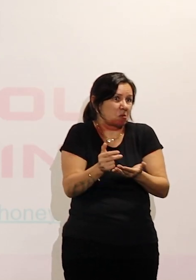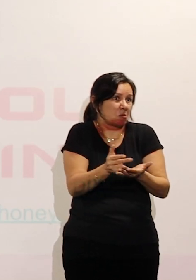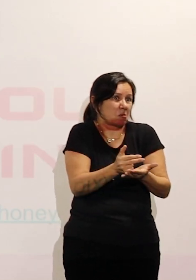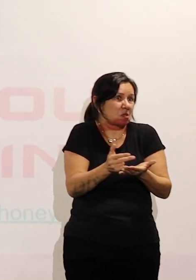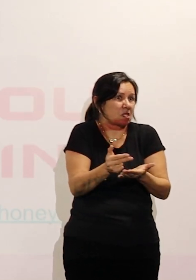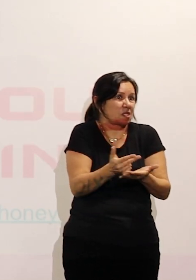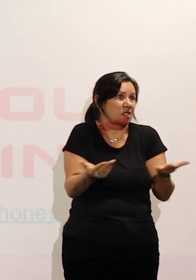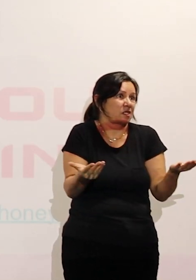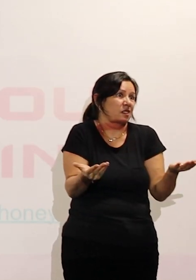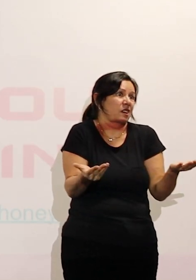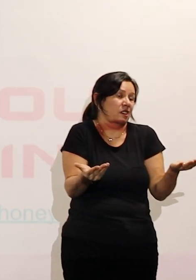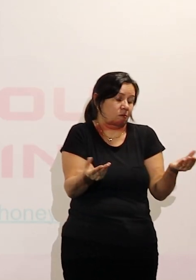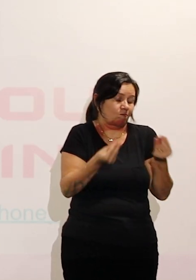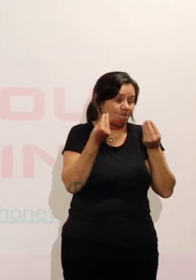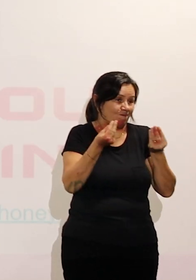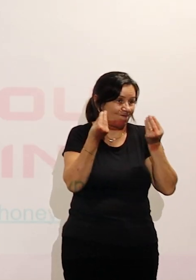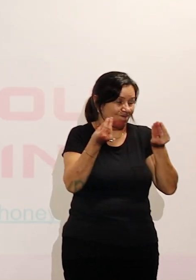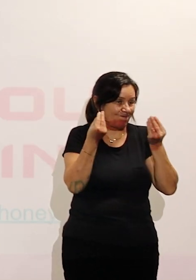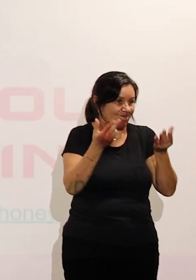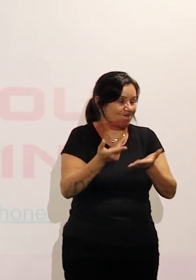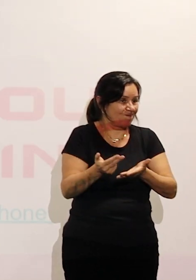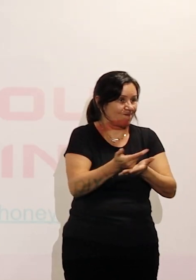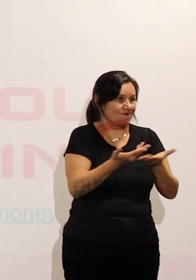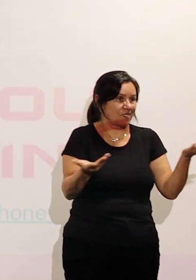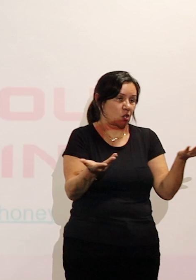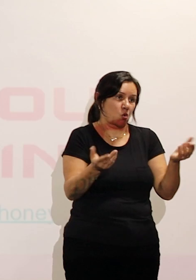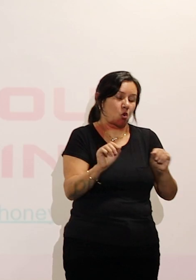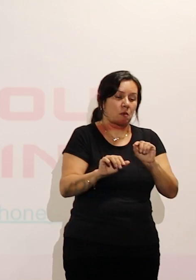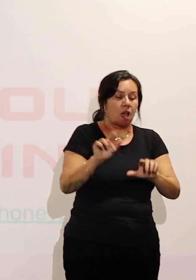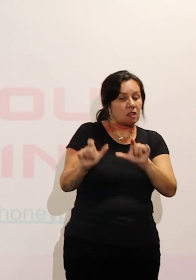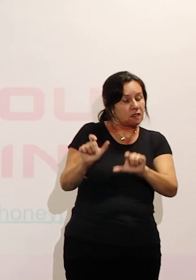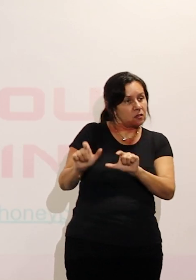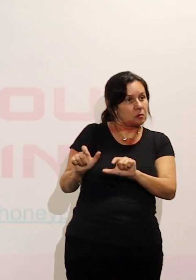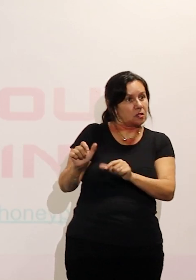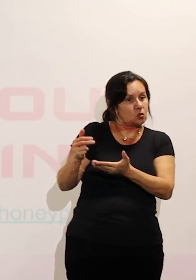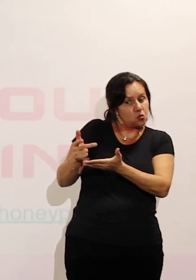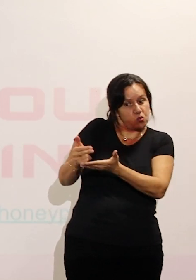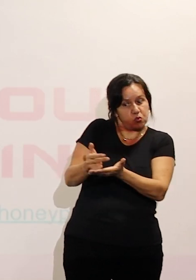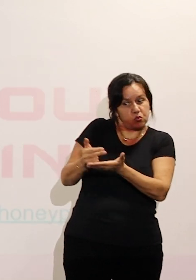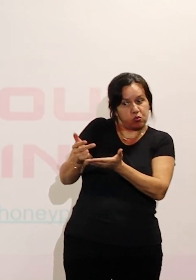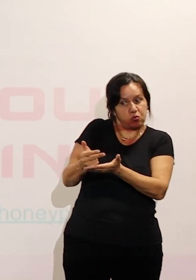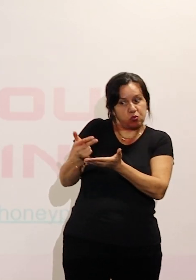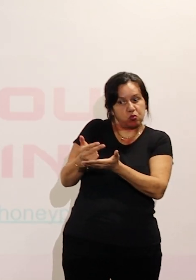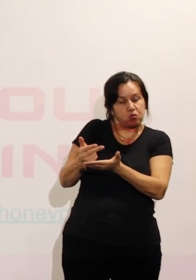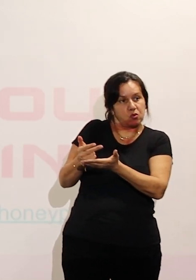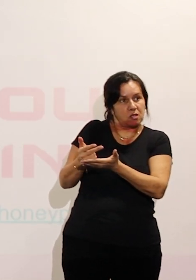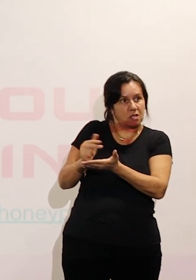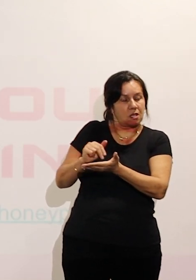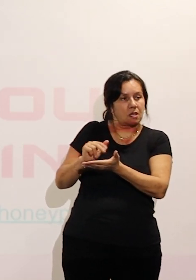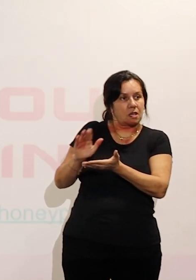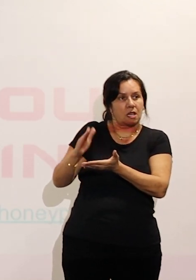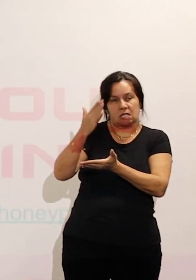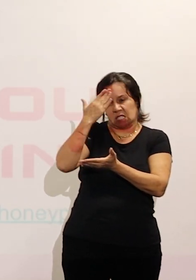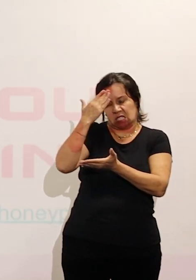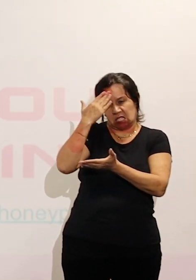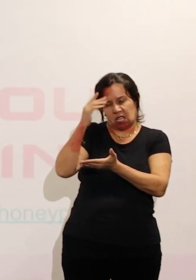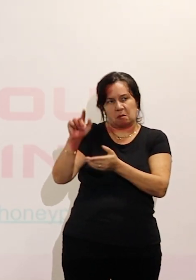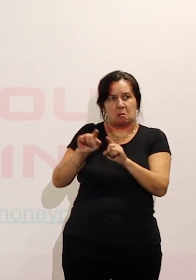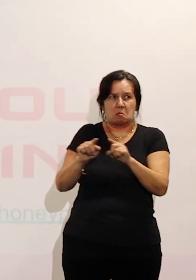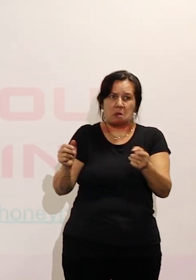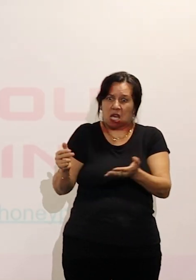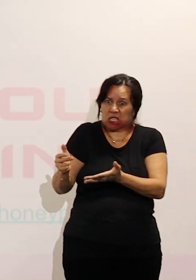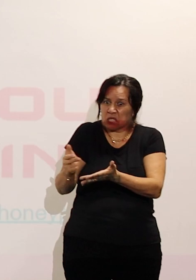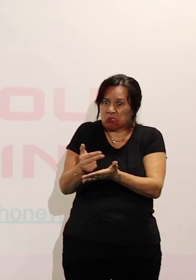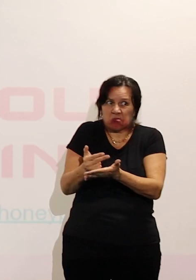na equipe, que faça um desenho tradicional. Geralmente é uma pessoa que vai fazer direto, ela sabe fazer pixel art, mas não desenha.